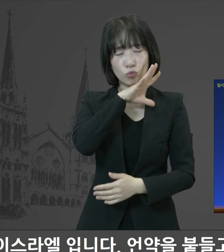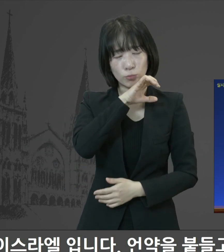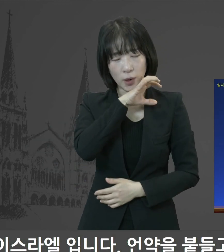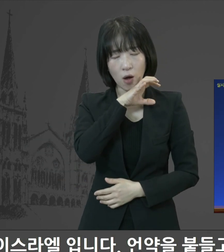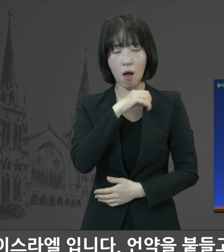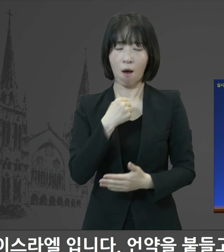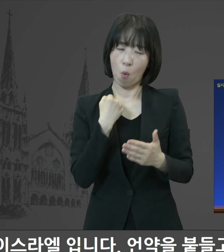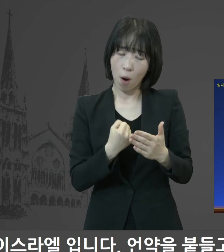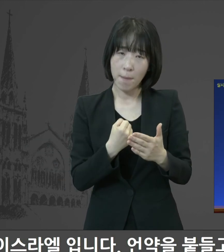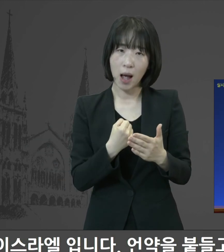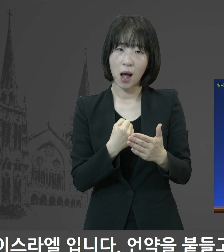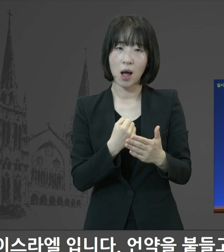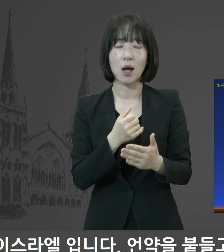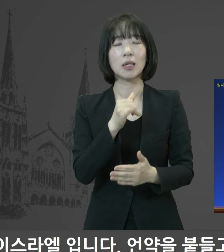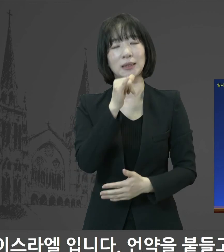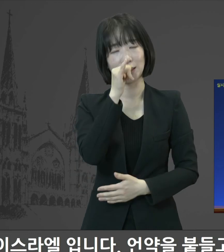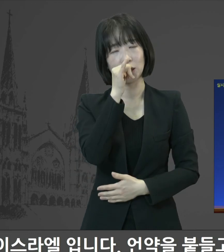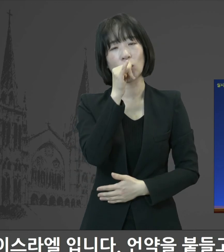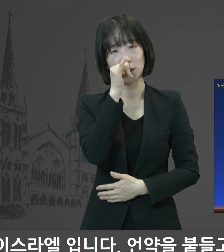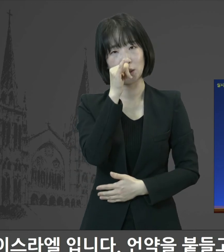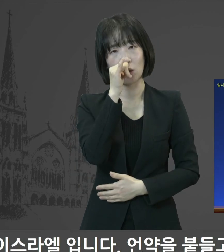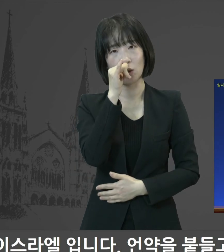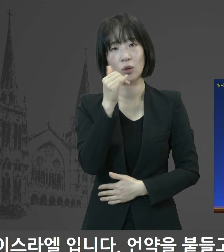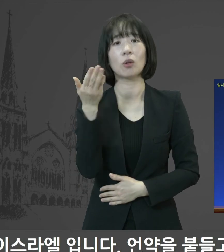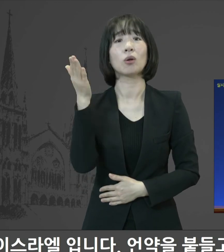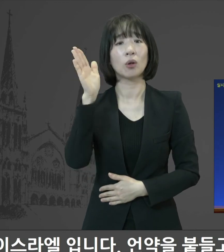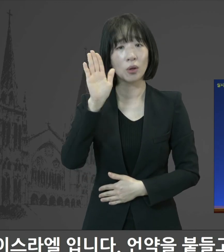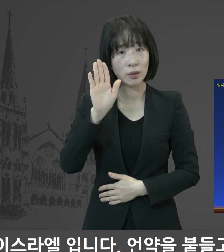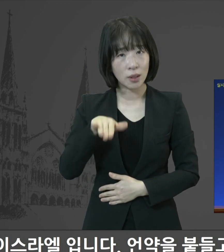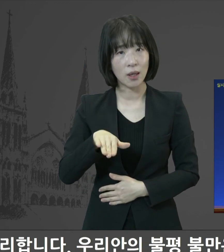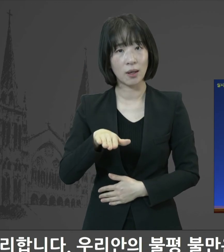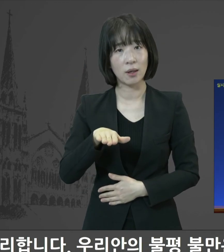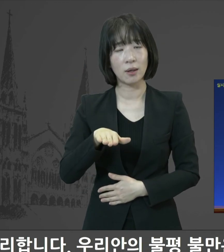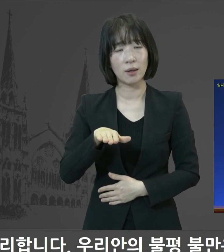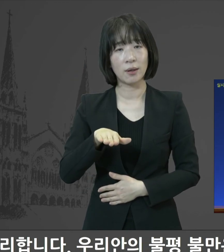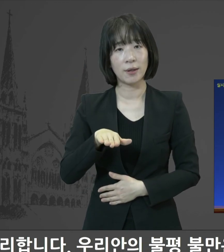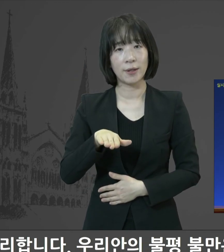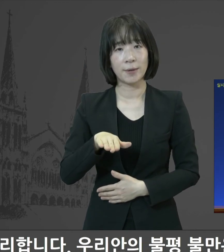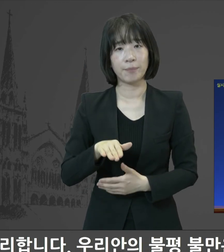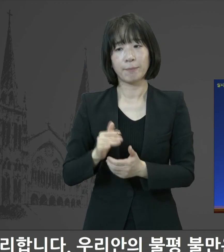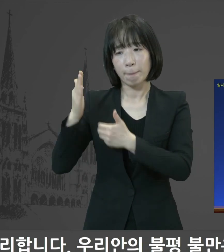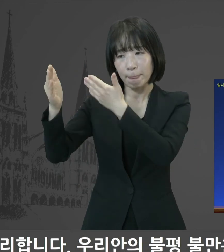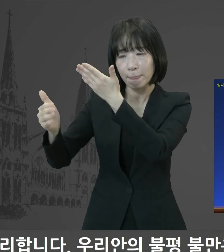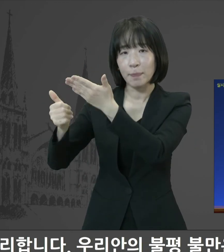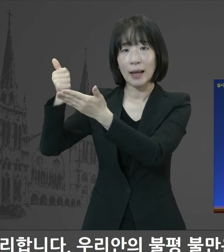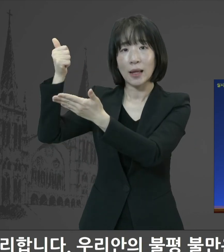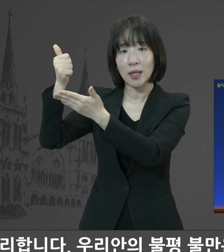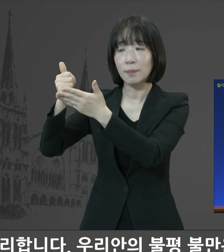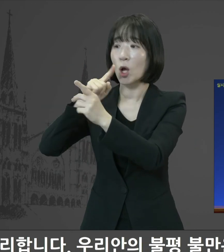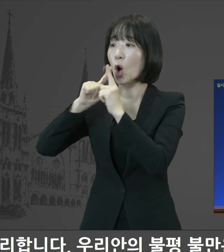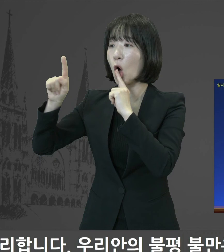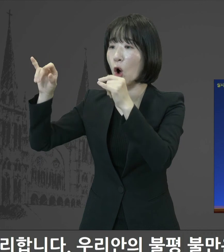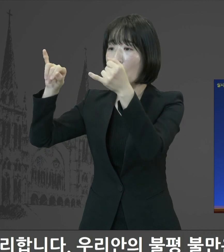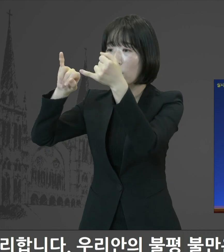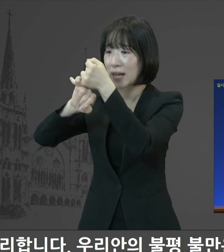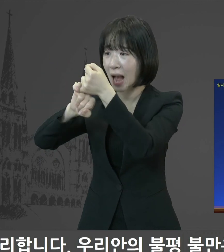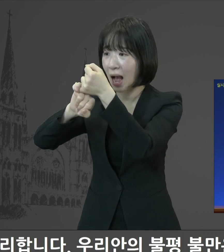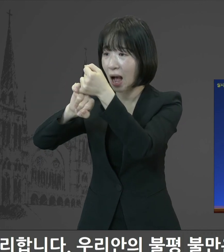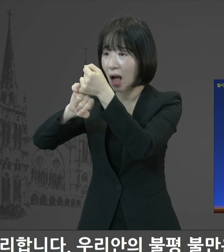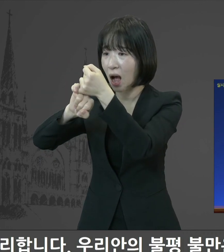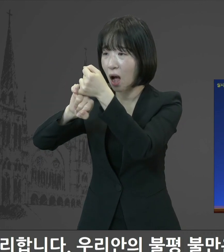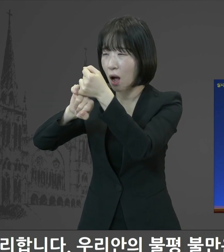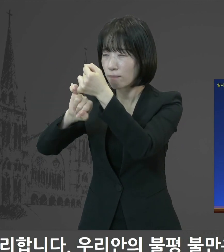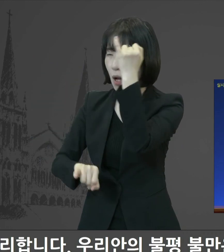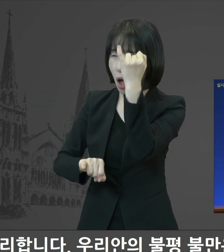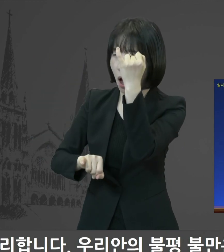없습니다. 그런데 불평과 불만이 하나님의 언약 관계를 훼손하는